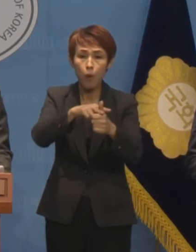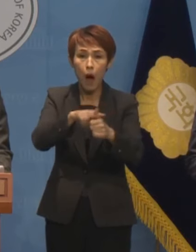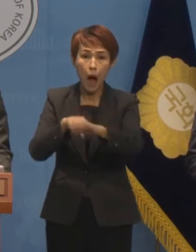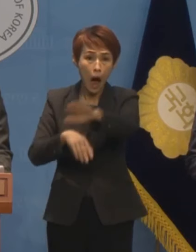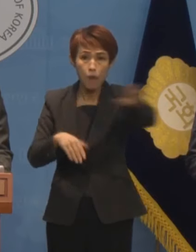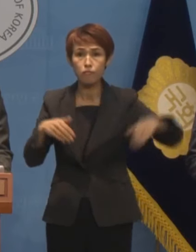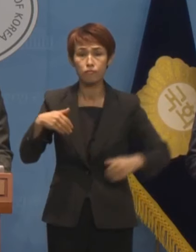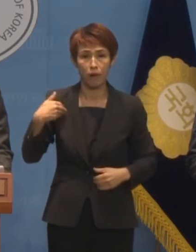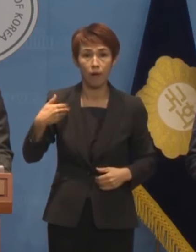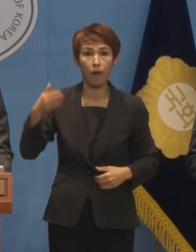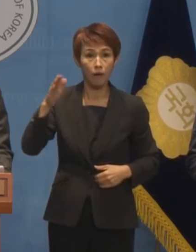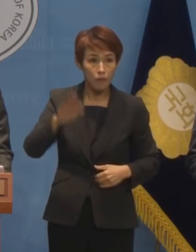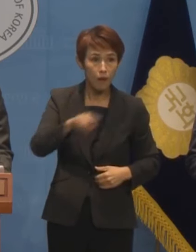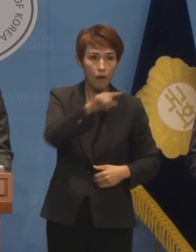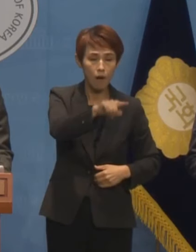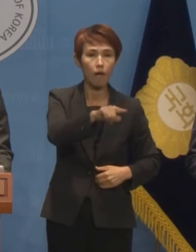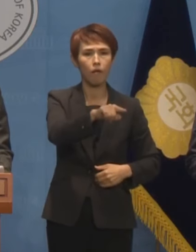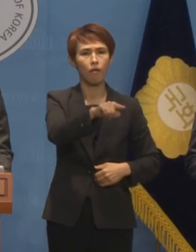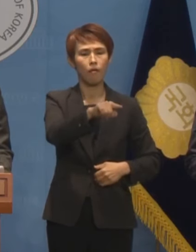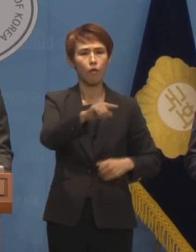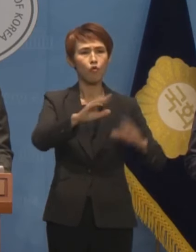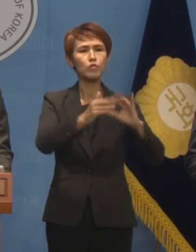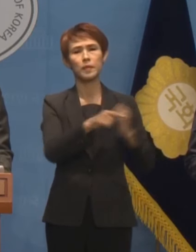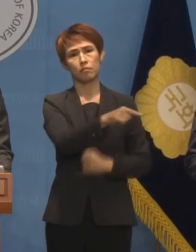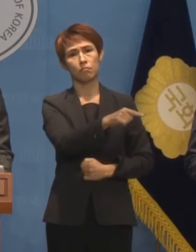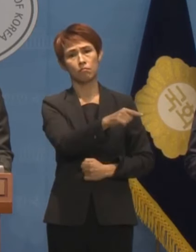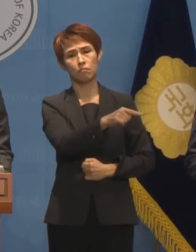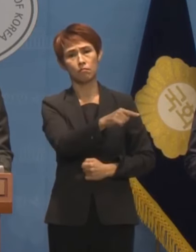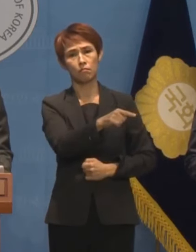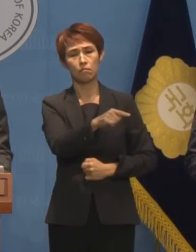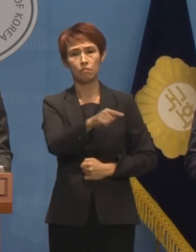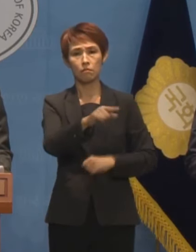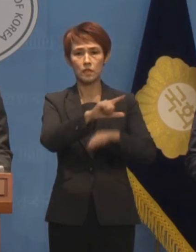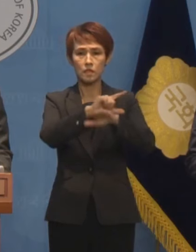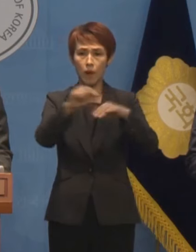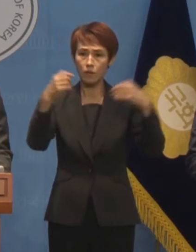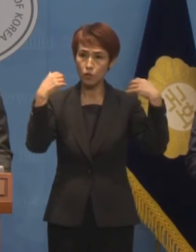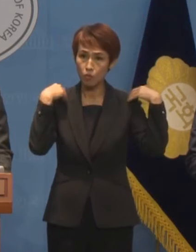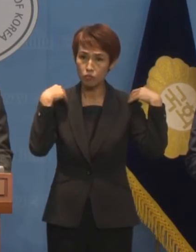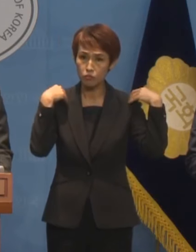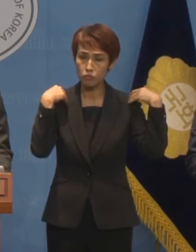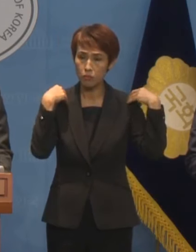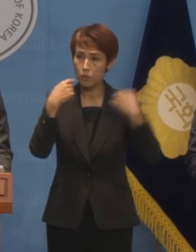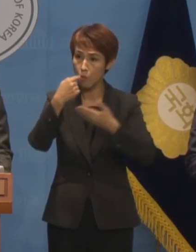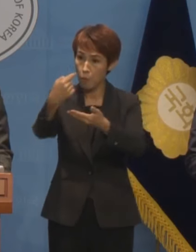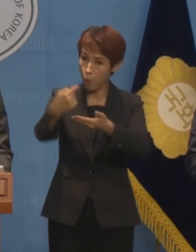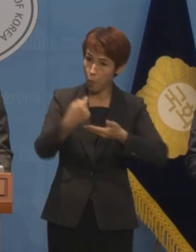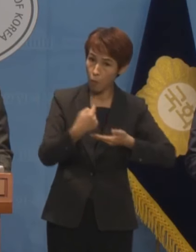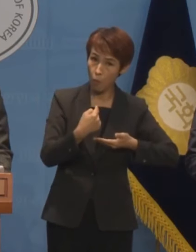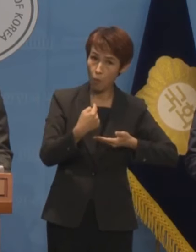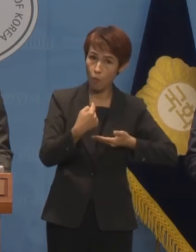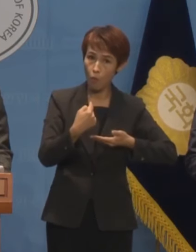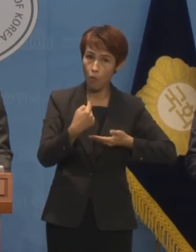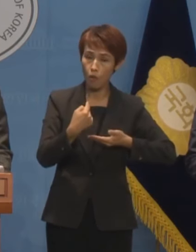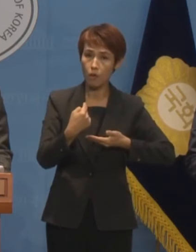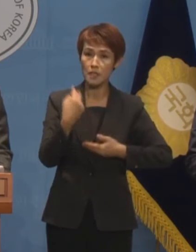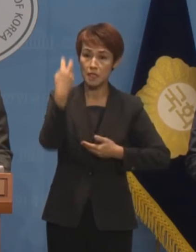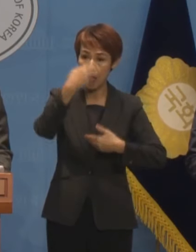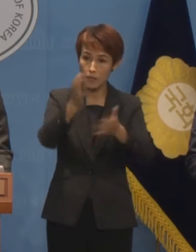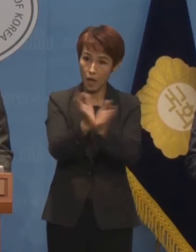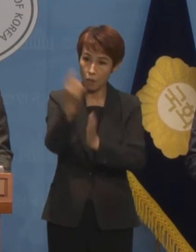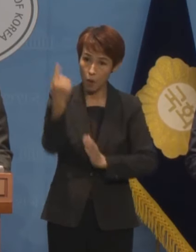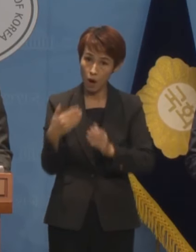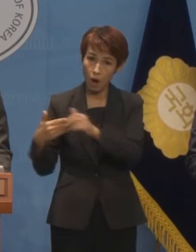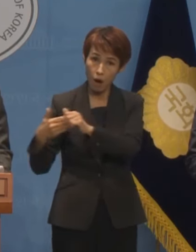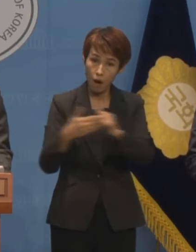정책을 제안했다고 해도 일반 국민이 지방 정부로부터 직접 보고받고 정부 부처의 실사단이 오면 직접 안내도